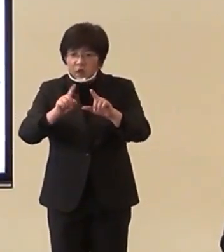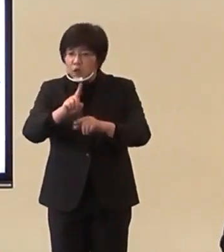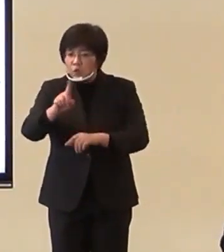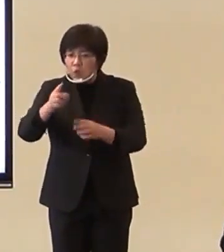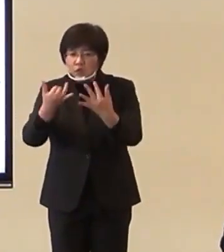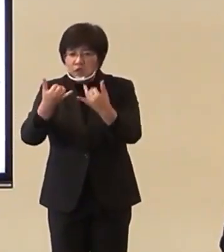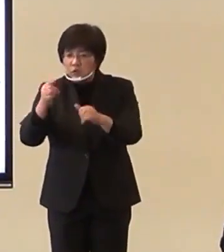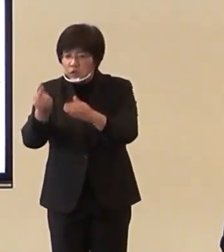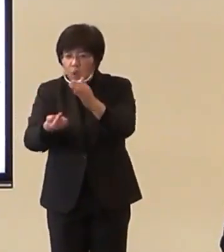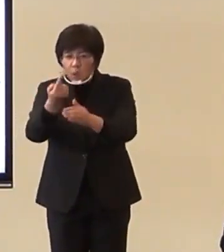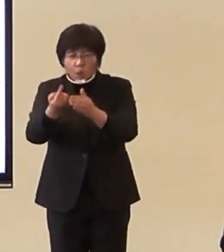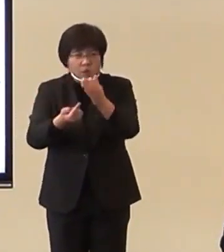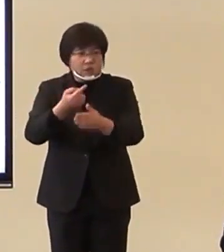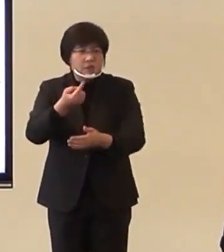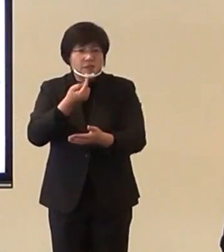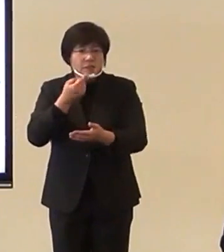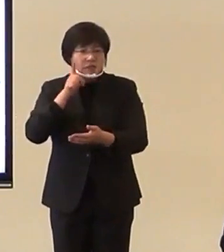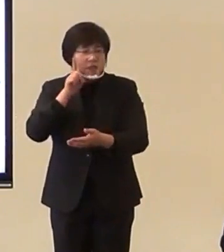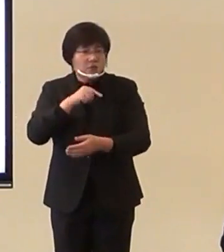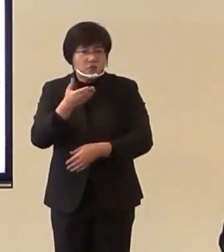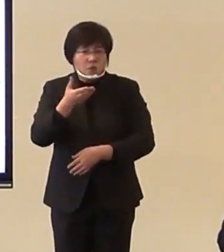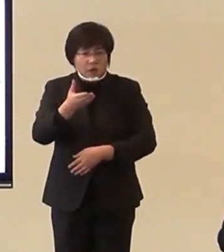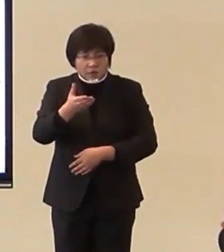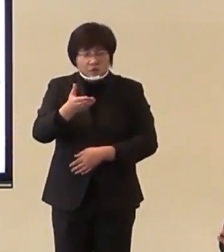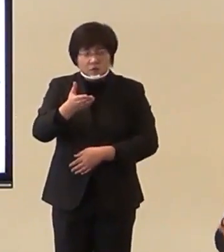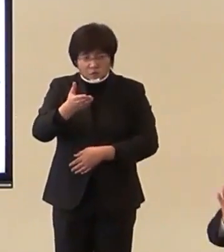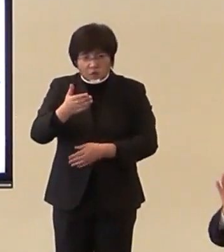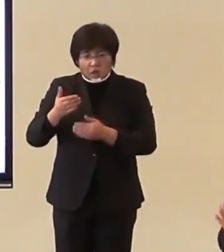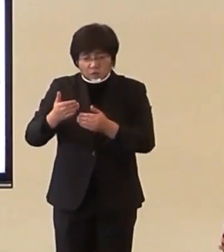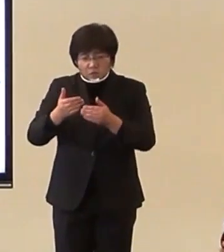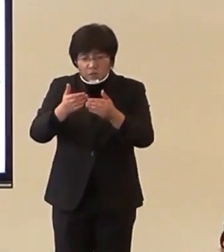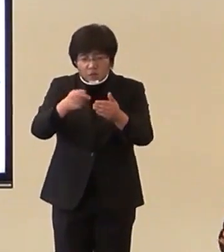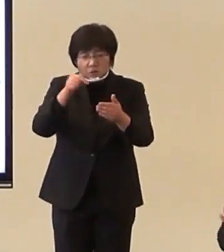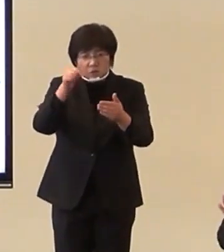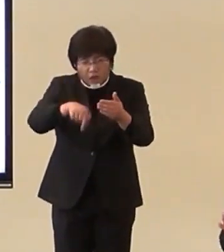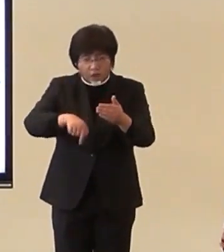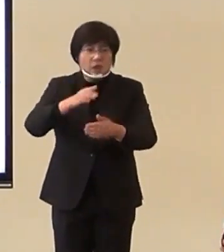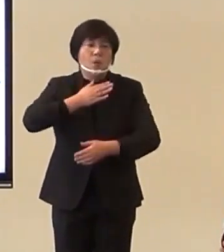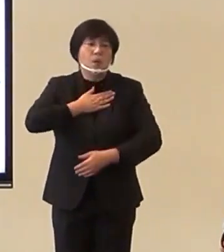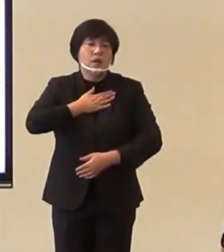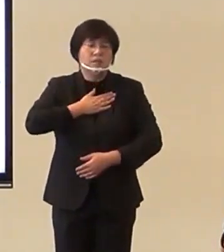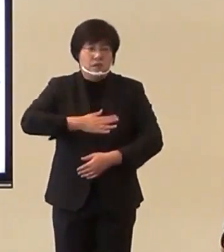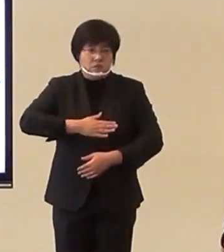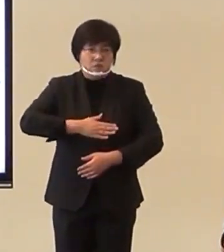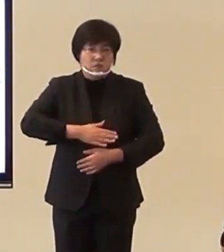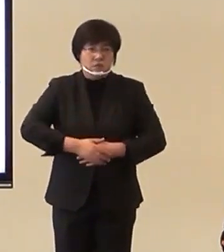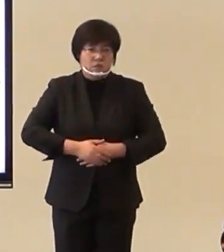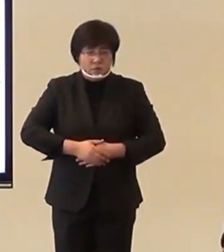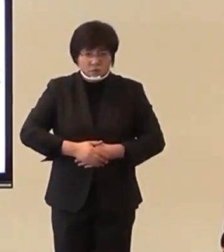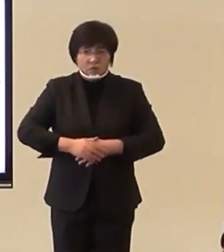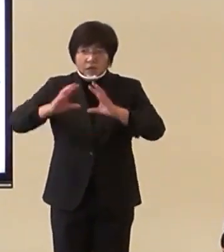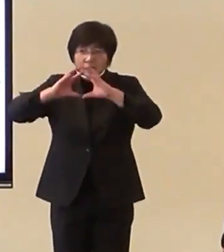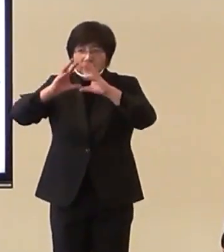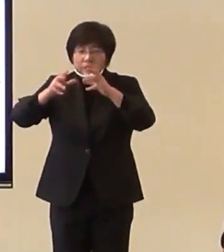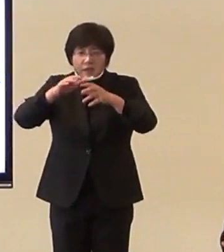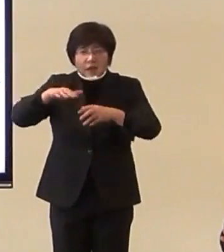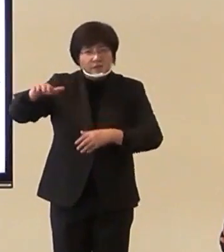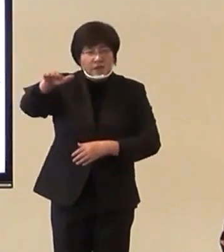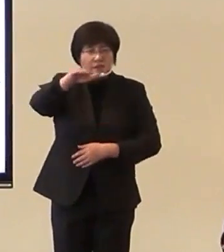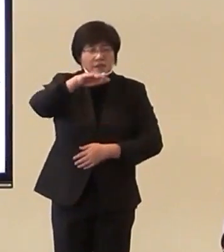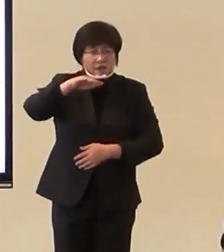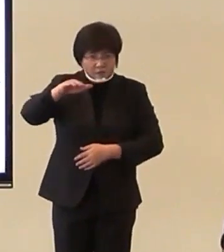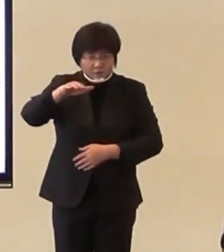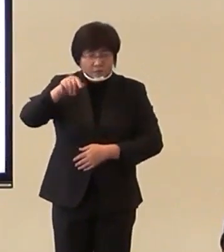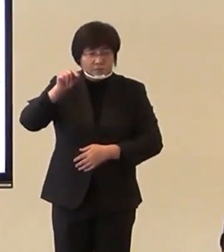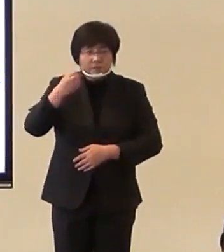ているのかというようなことも順次に分かってまいりますから、ですから今の中で先ほど言いましたように、全世界の常識としてまたサイエン